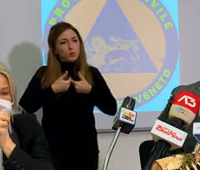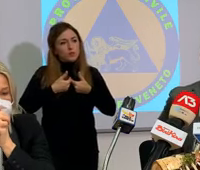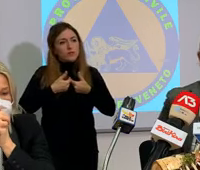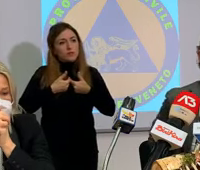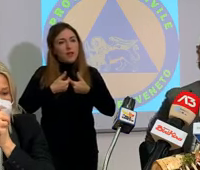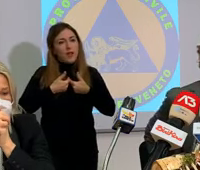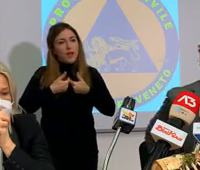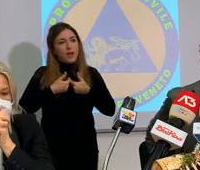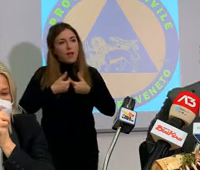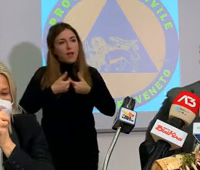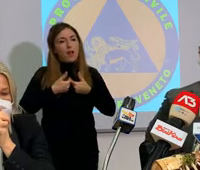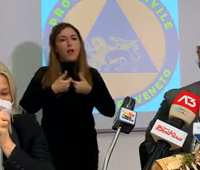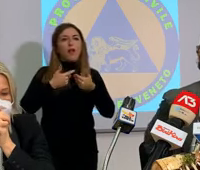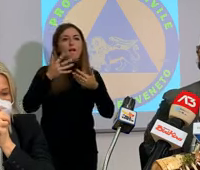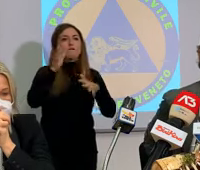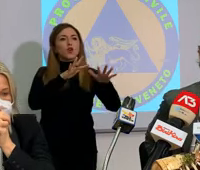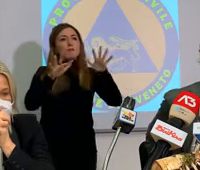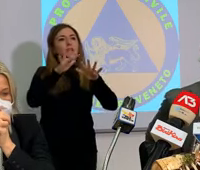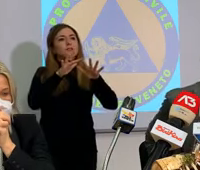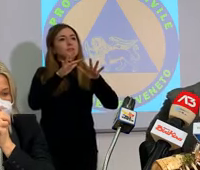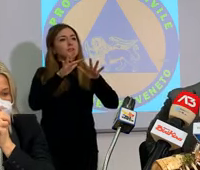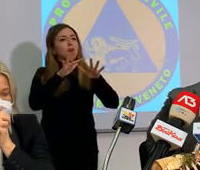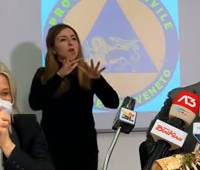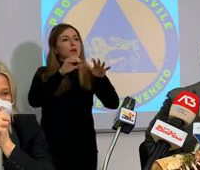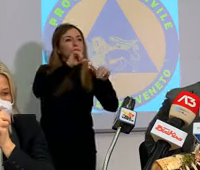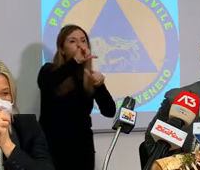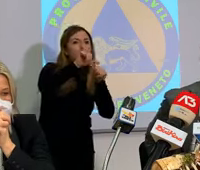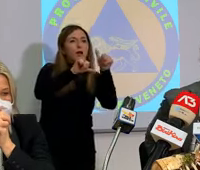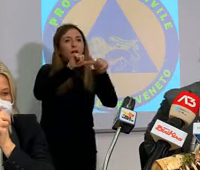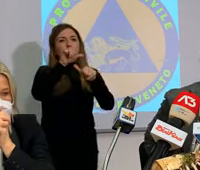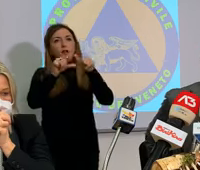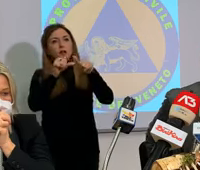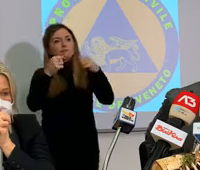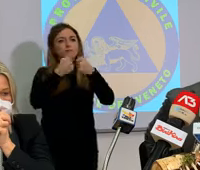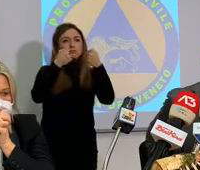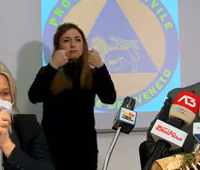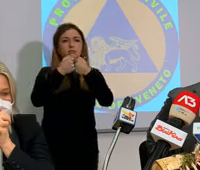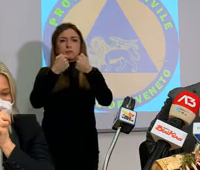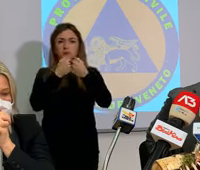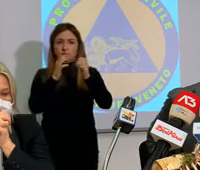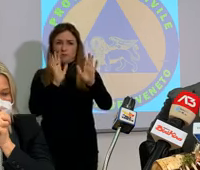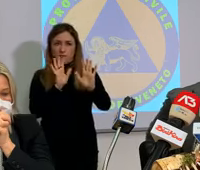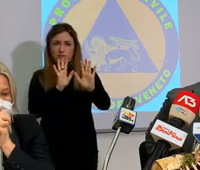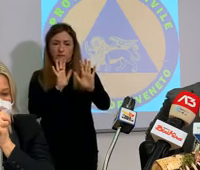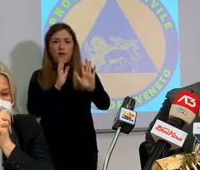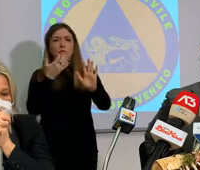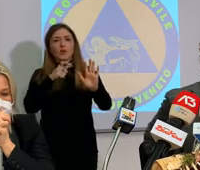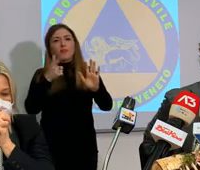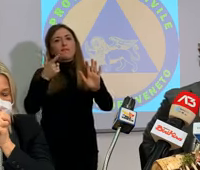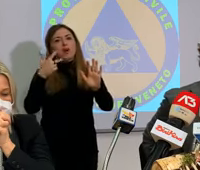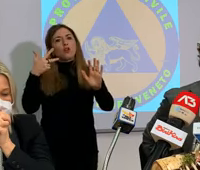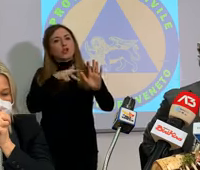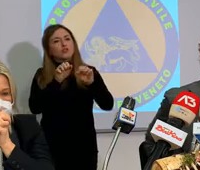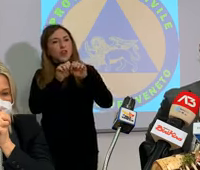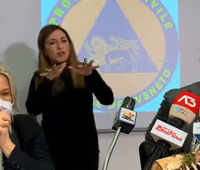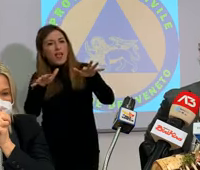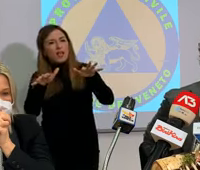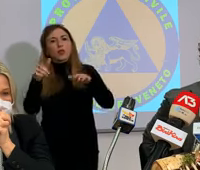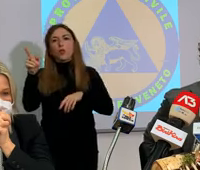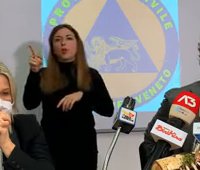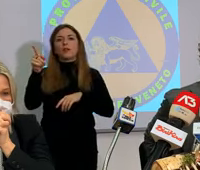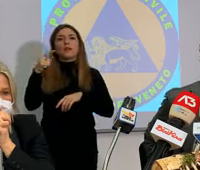questo rimbalzano le dichiarazioni non diventi sempre avete capito del premio nobel del social che comincia a dire questi